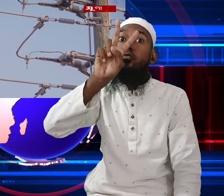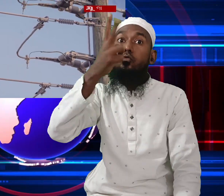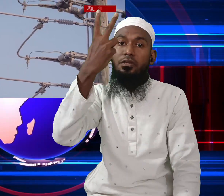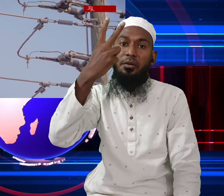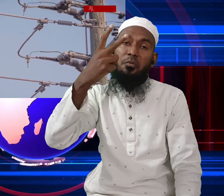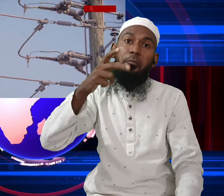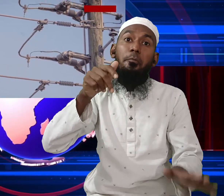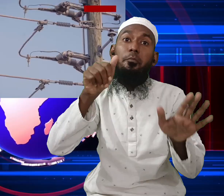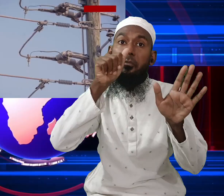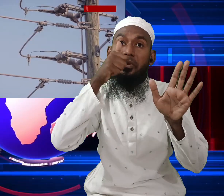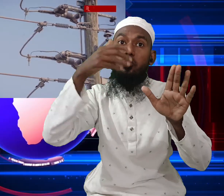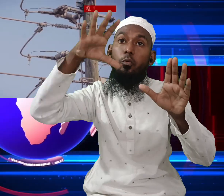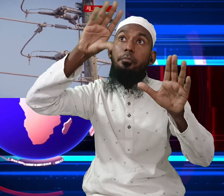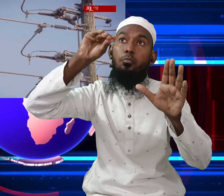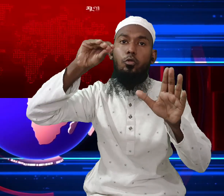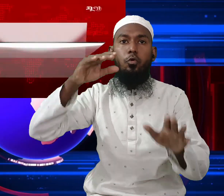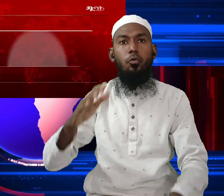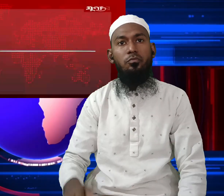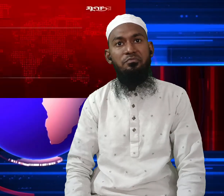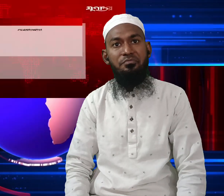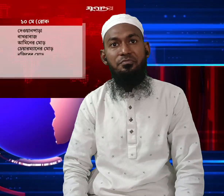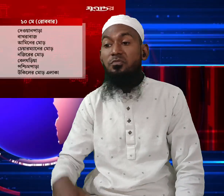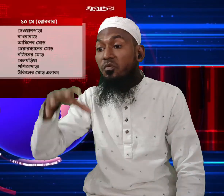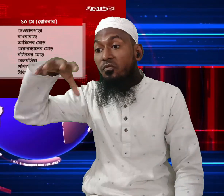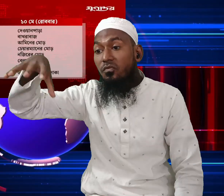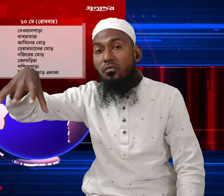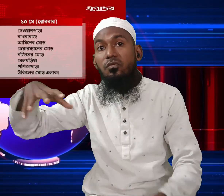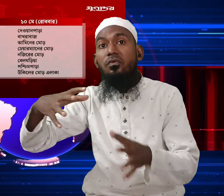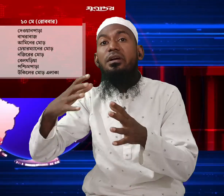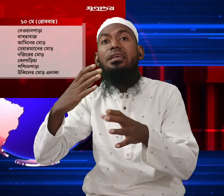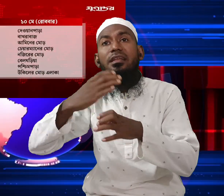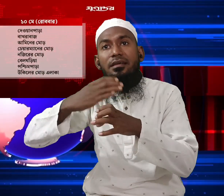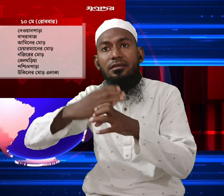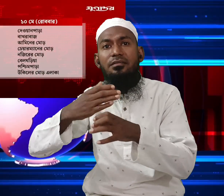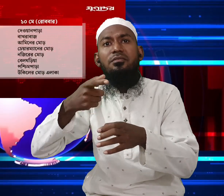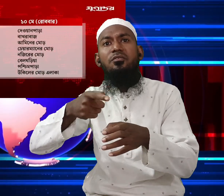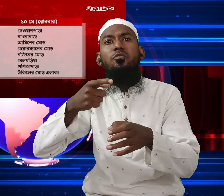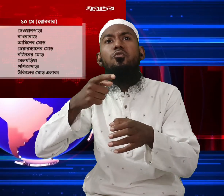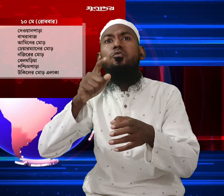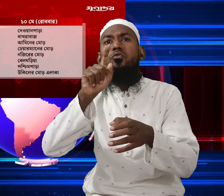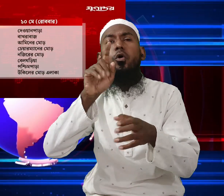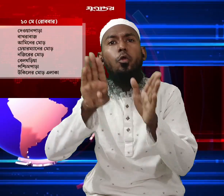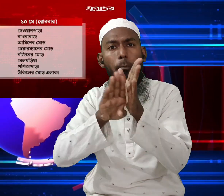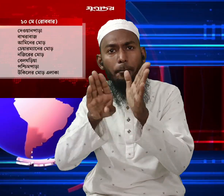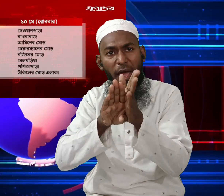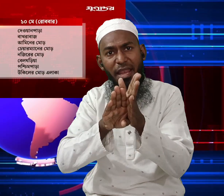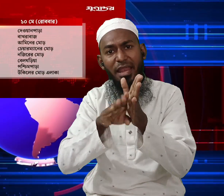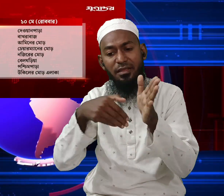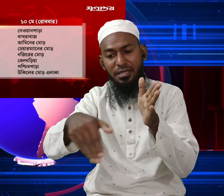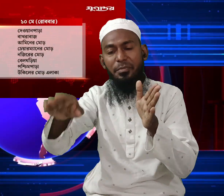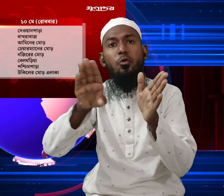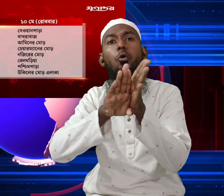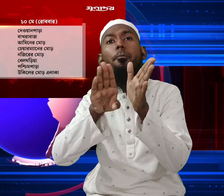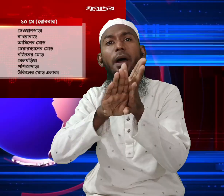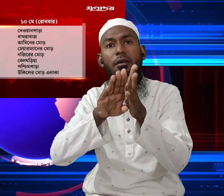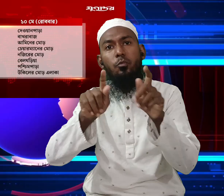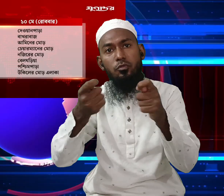এলাকায় বিদ্যুৎ থাকবে না সেগুলো হলো ১০ মে রোববার দেওয়ানপাড়া, বাখরাবাজ, আমিনের মোড়, চেয়ারম্যানের মোড়, নজিরের মোড়,